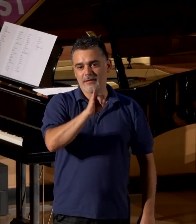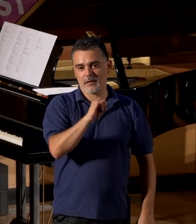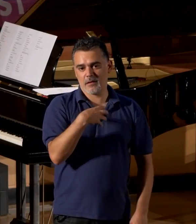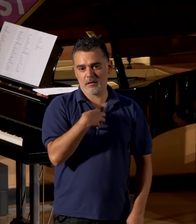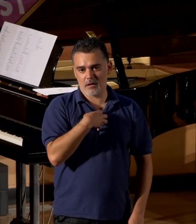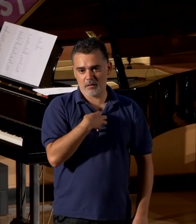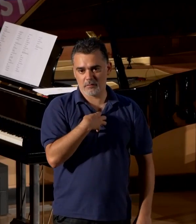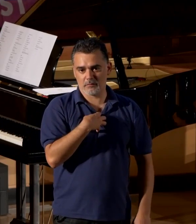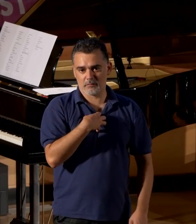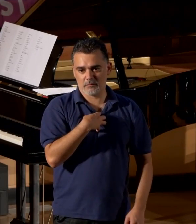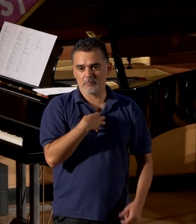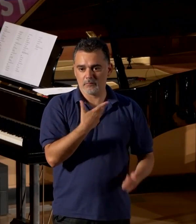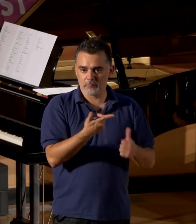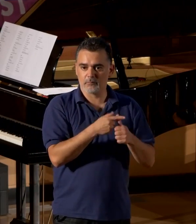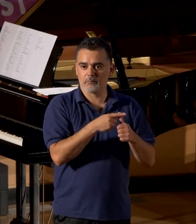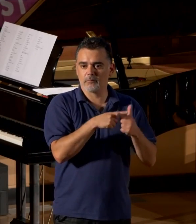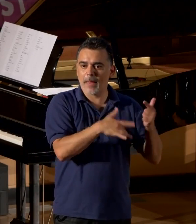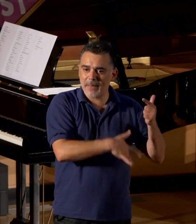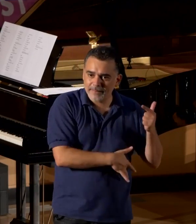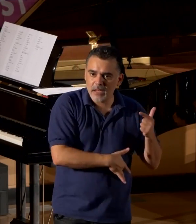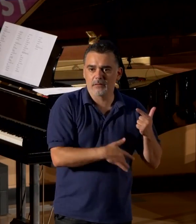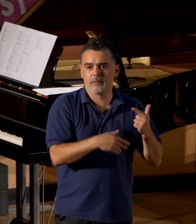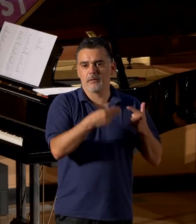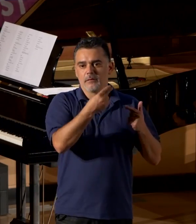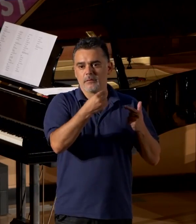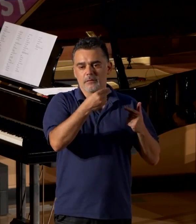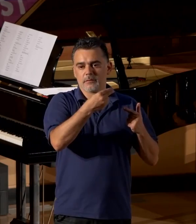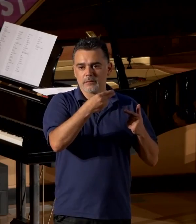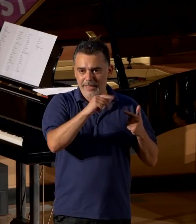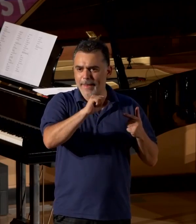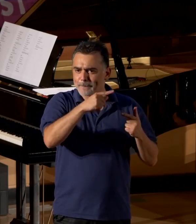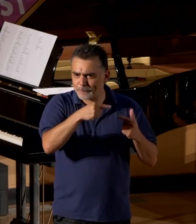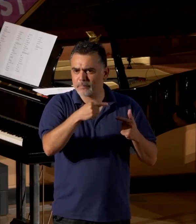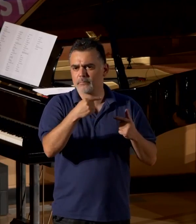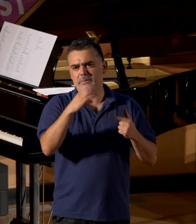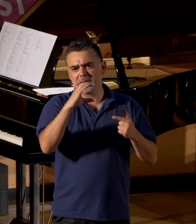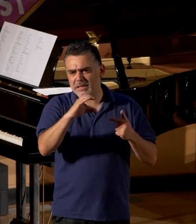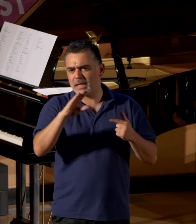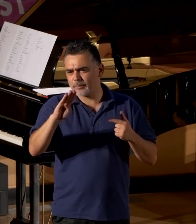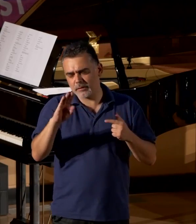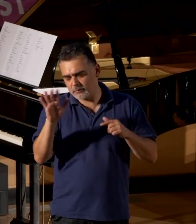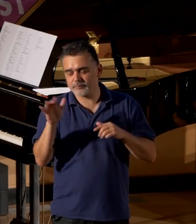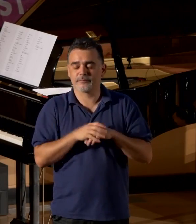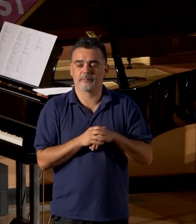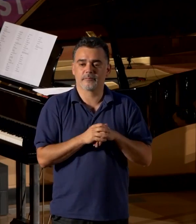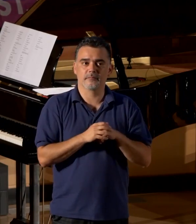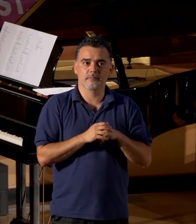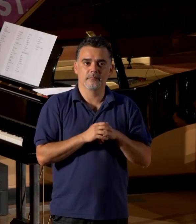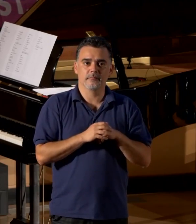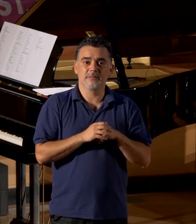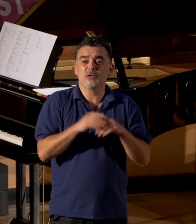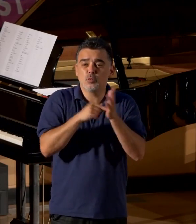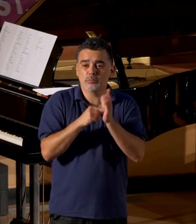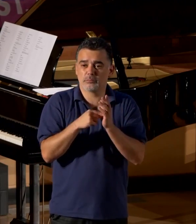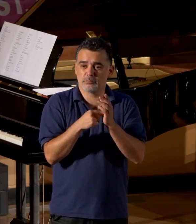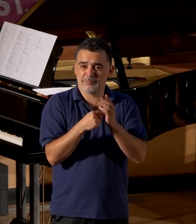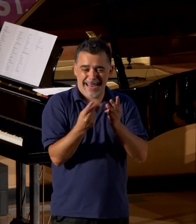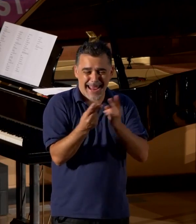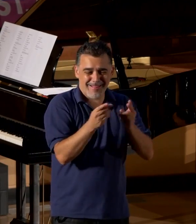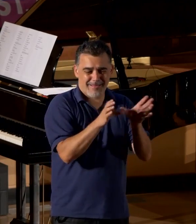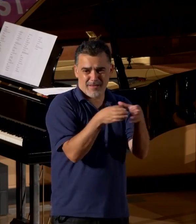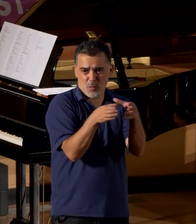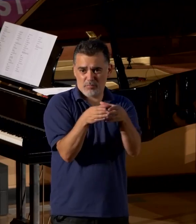Das haben wir vor allem deshalb gemacht, weil es eben letztendlich doch sehr viele ähnliche Gruppen gibt, die von diesen Infektionen